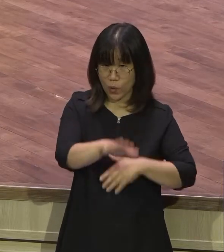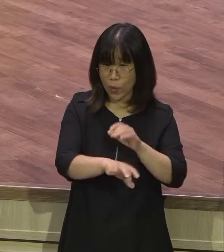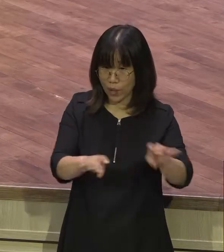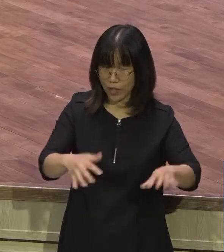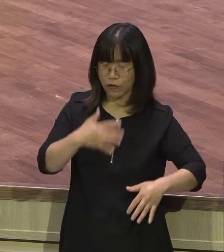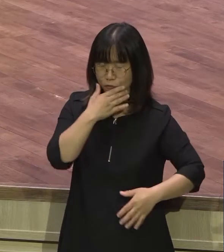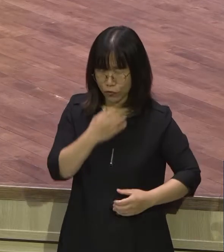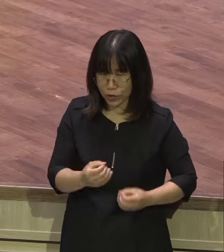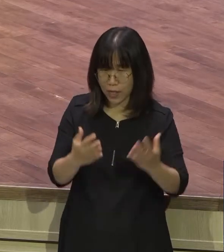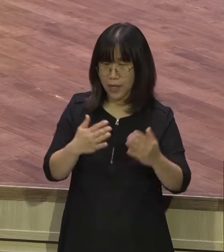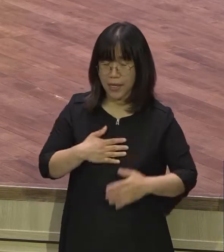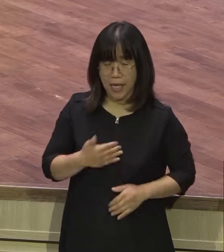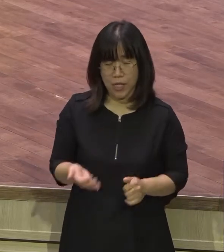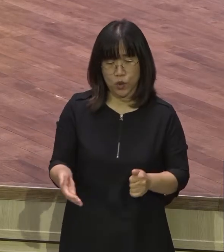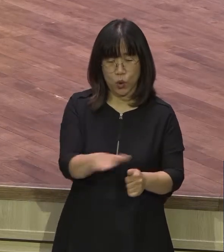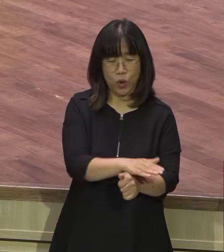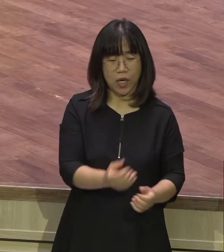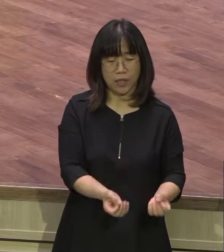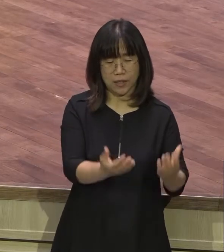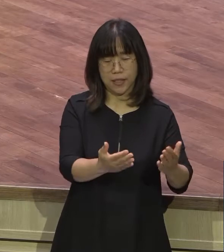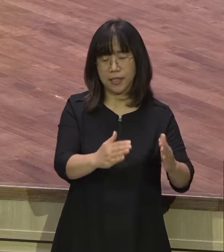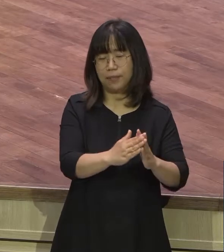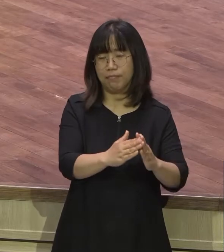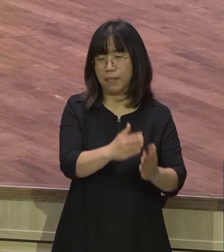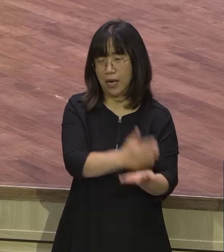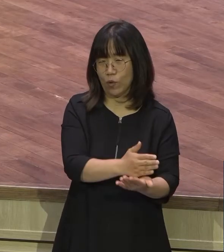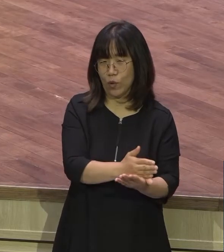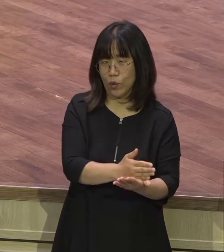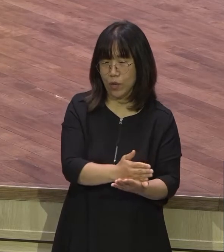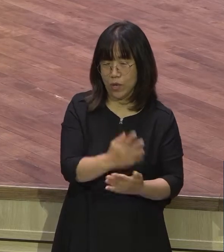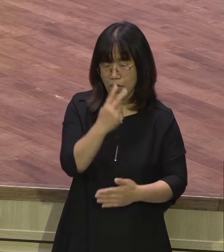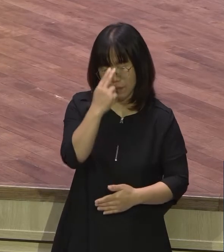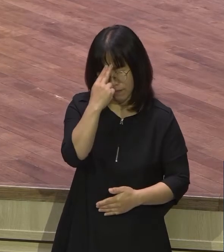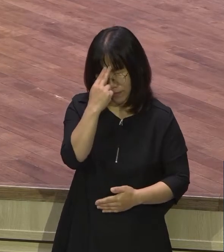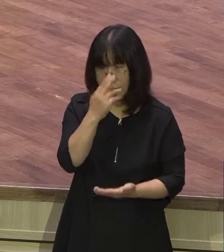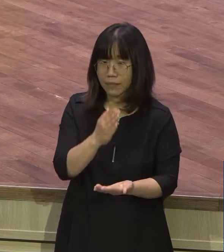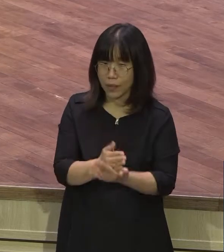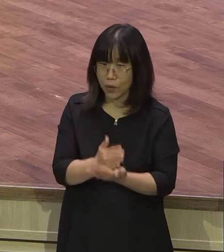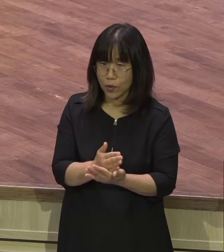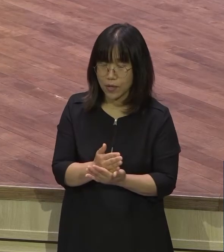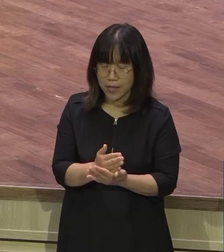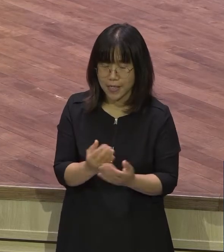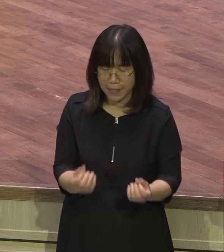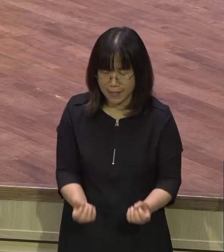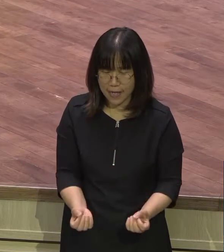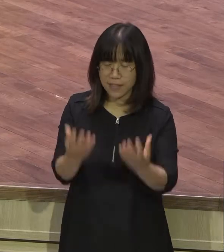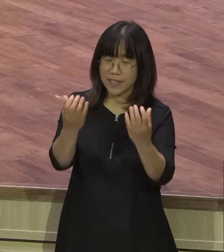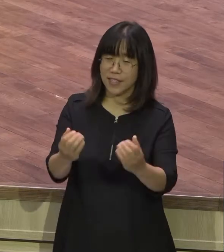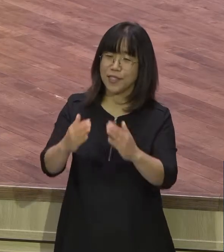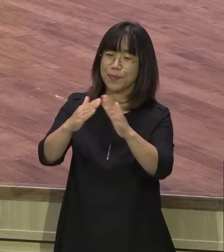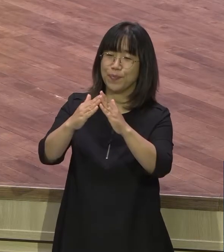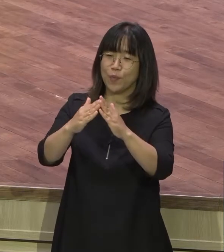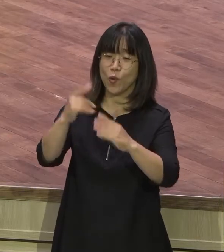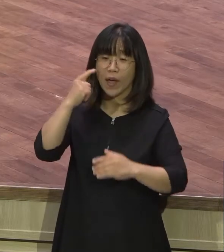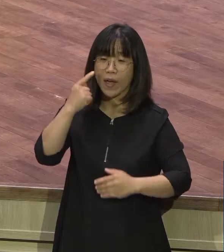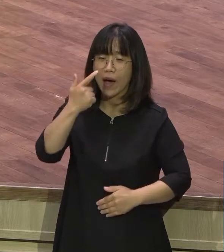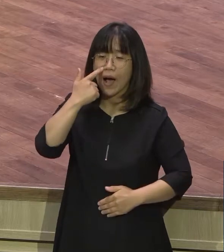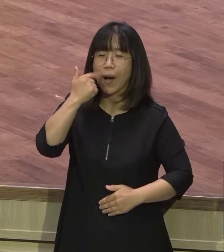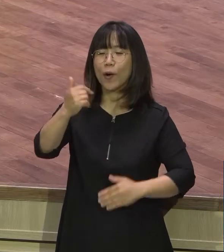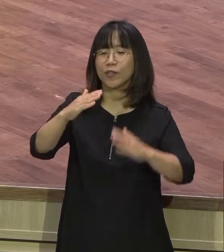조상집 되면 안 돼요 조상집 인상 성심 안 돼 딱 잔치집에 온 것 아버지 집 아버지